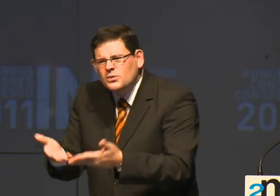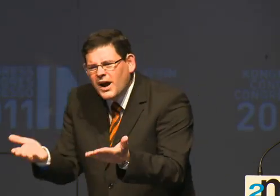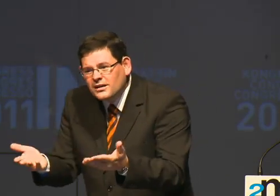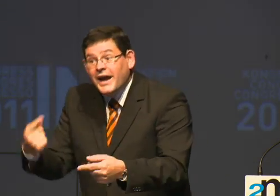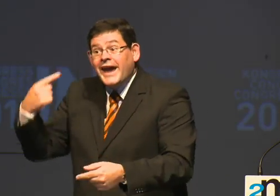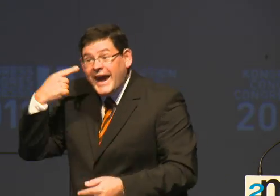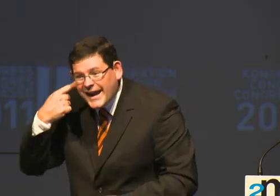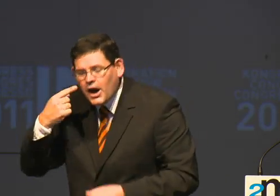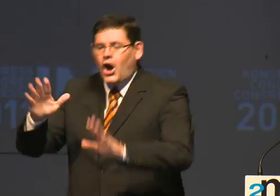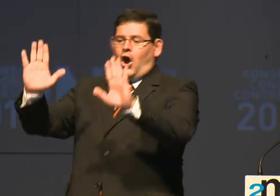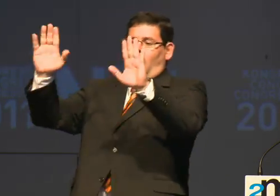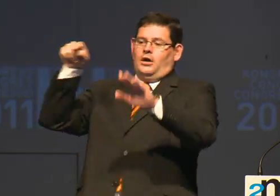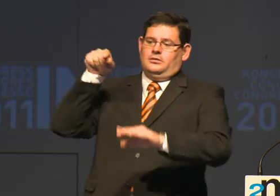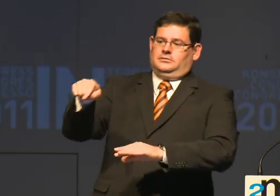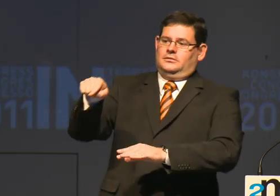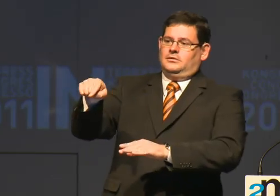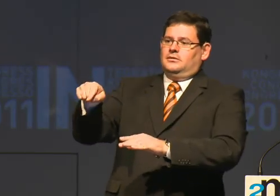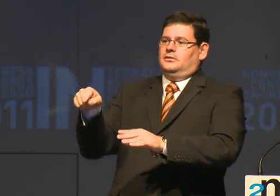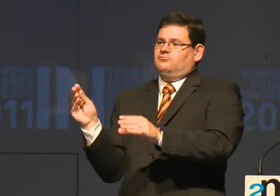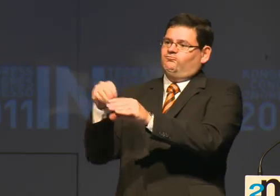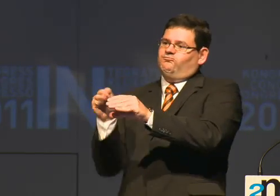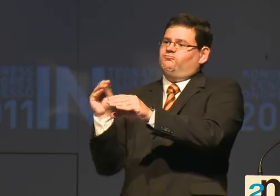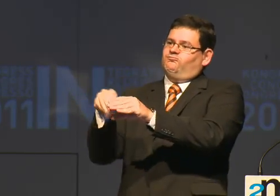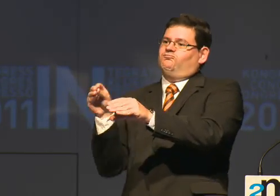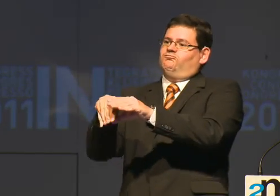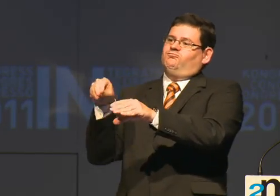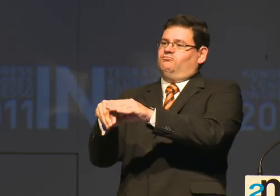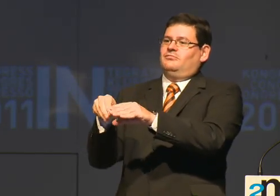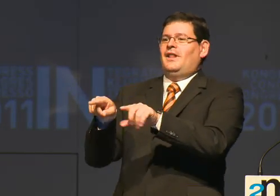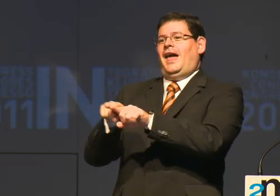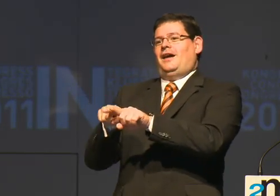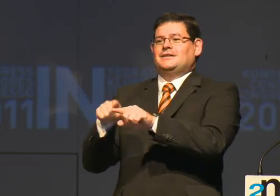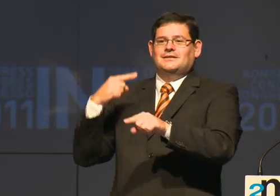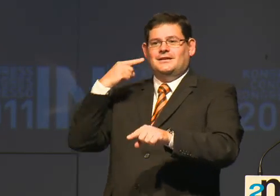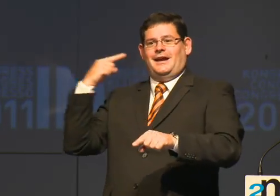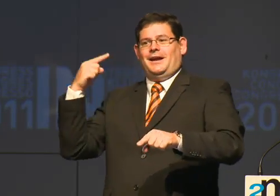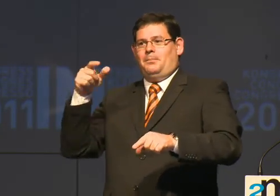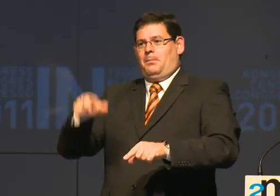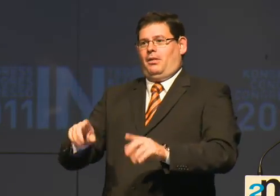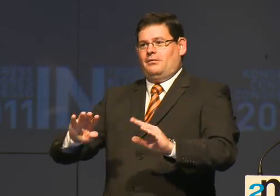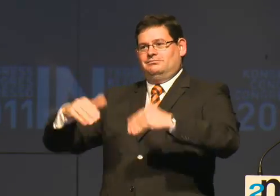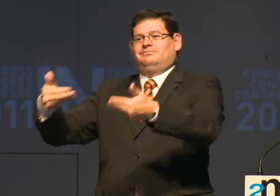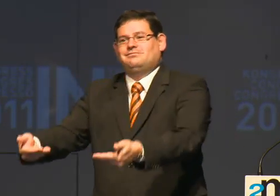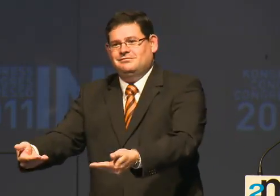aillent au-devant des besoins des sourds. Quand il y a un manque, si c'est du point de vue de la surdité, il faut vraiment pouvoir